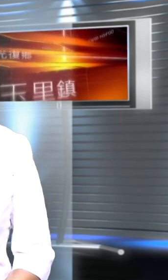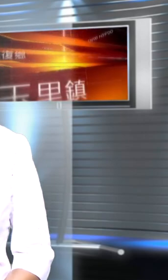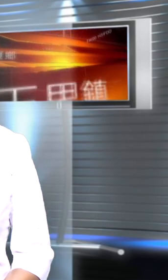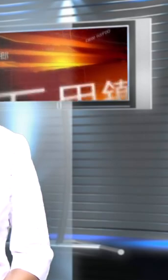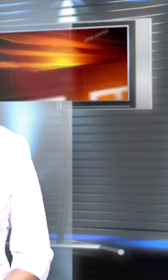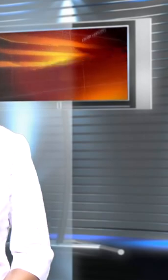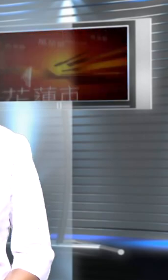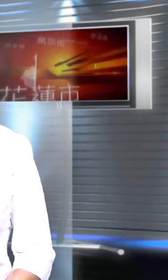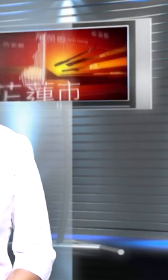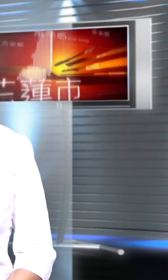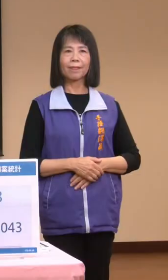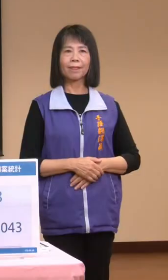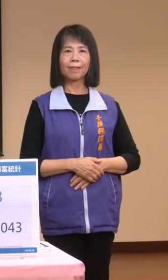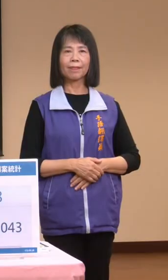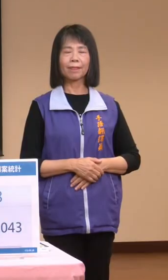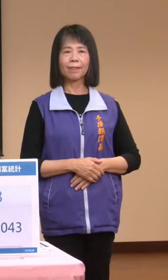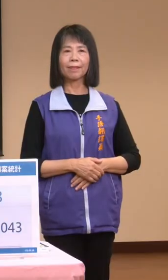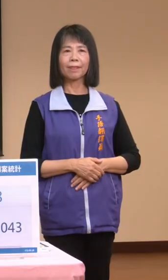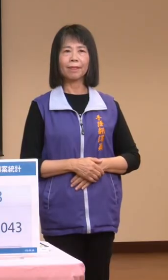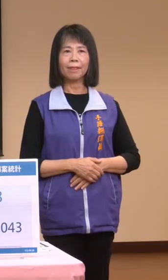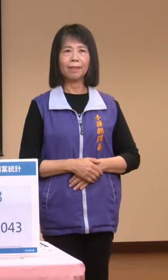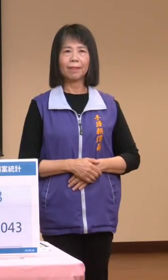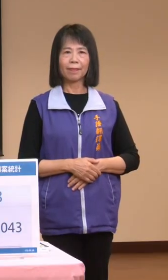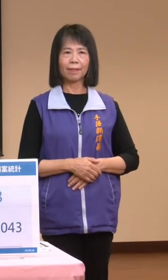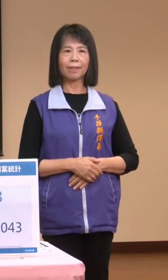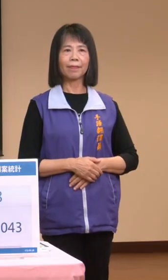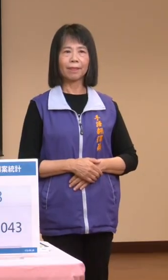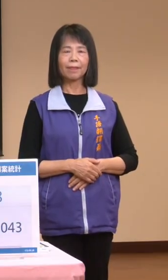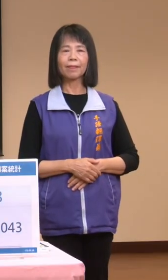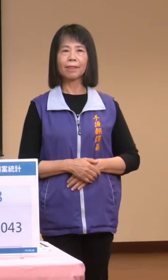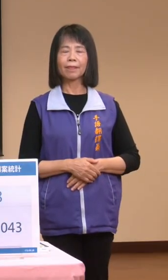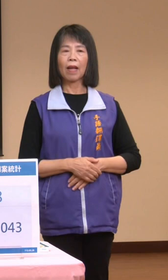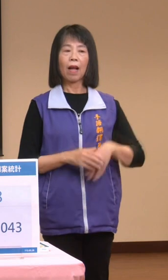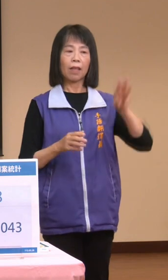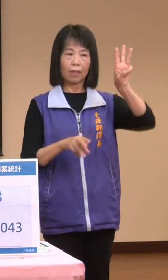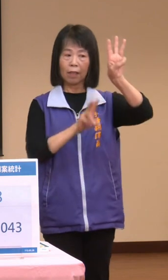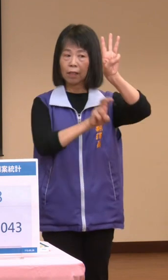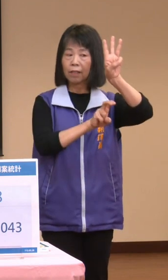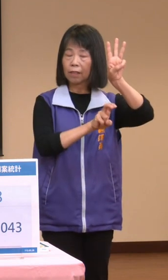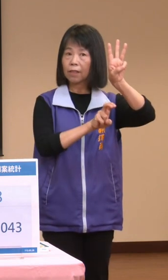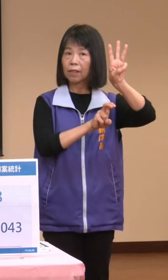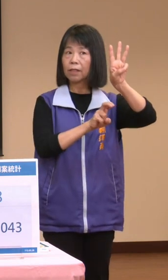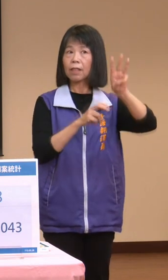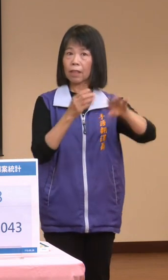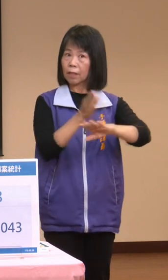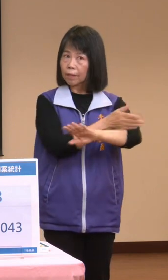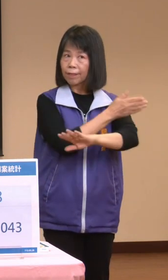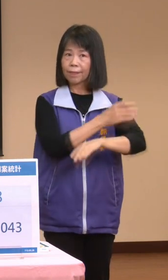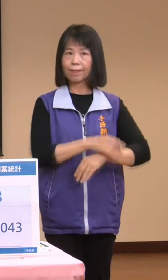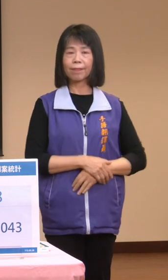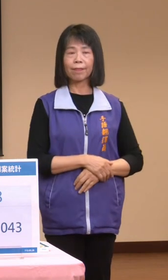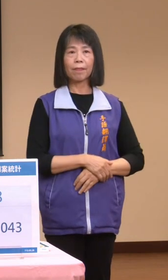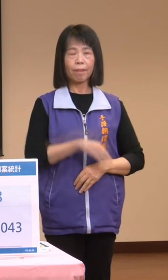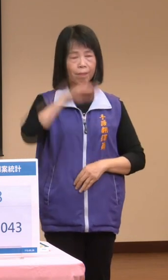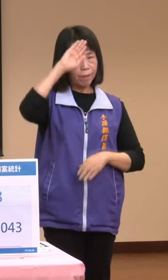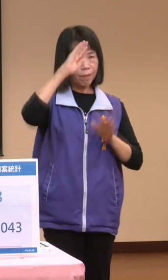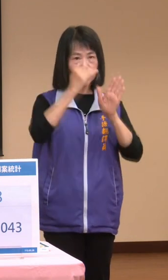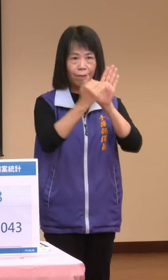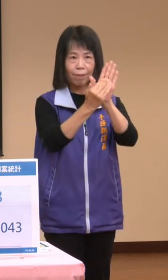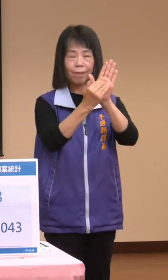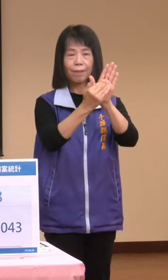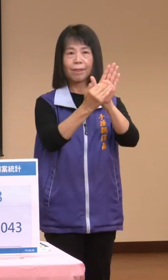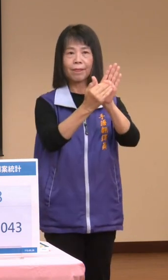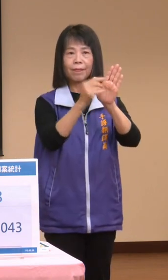走来的支持和配合。 整体来讲，那3月20号之后，整个防疫就